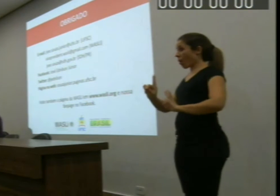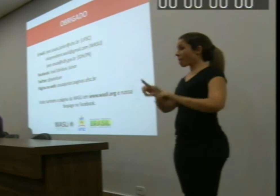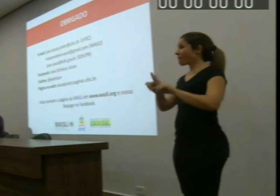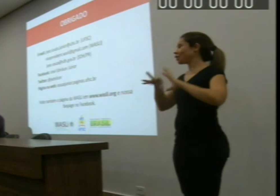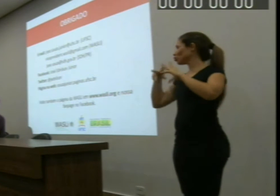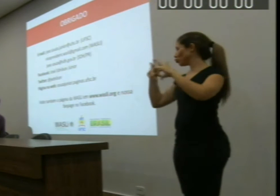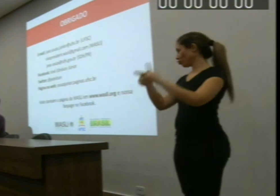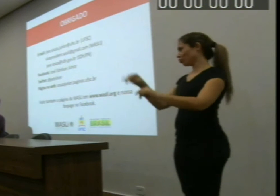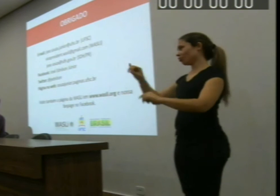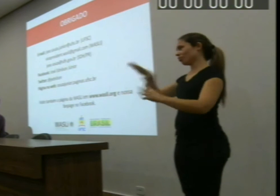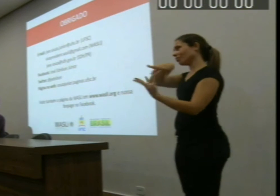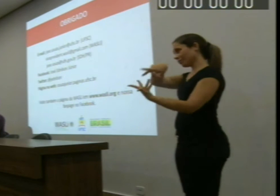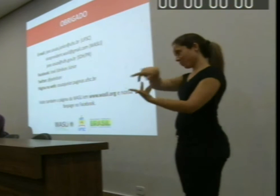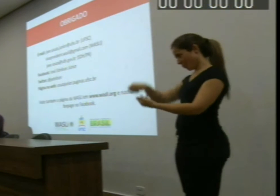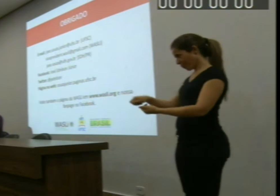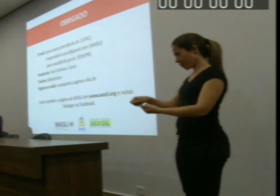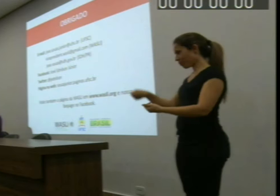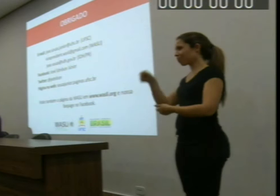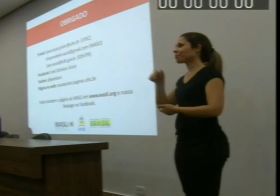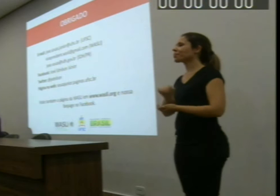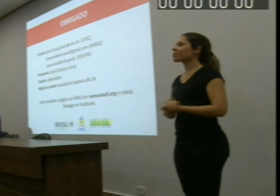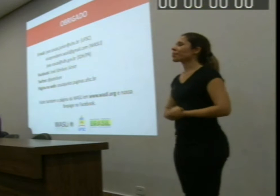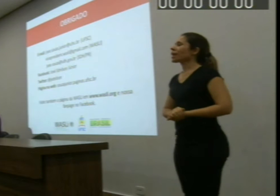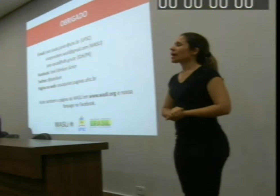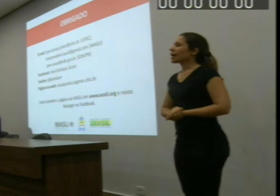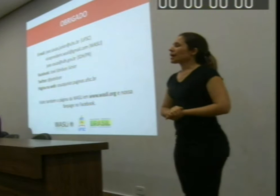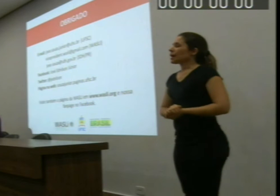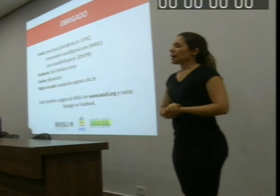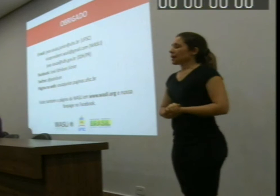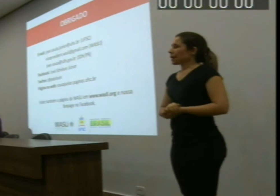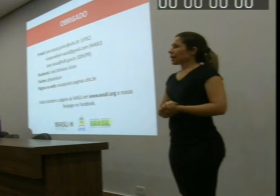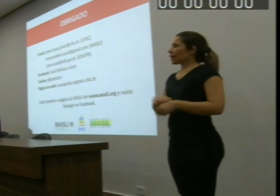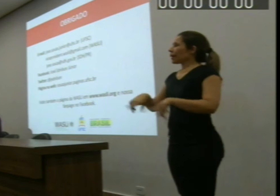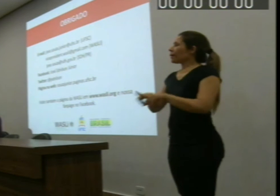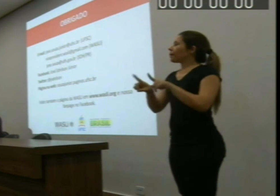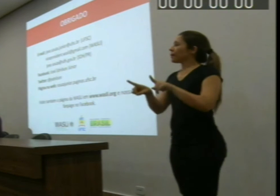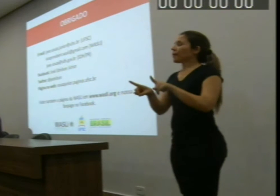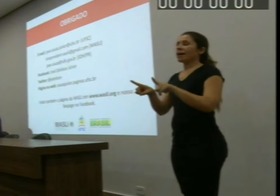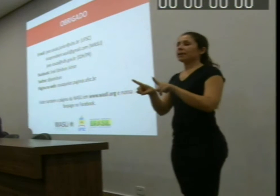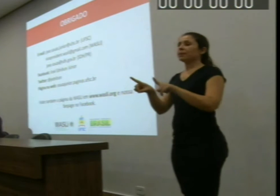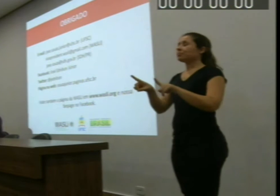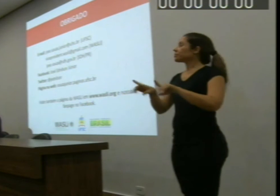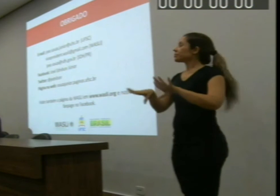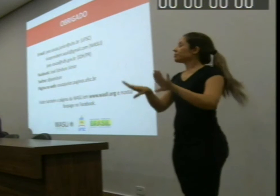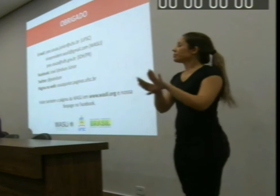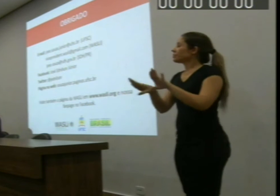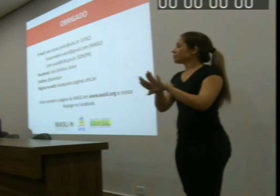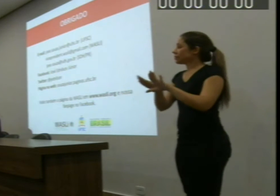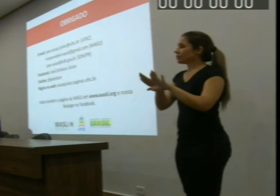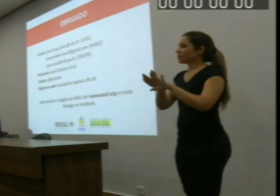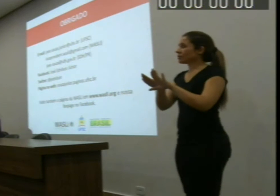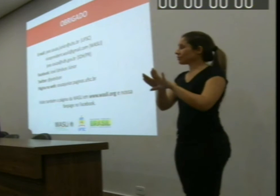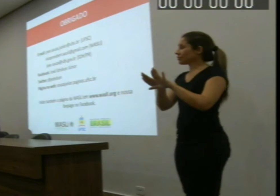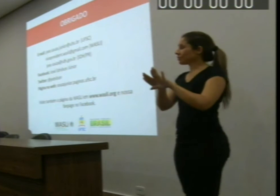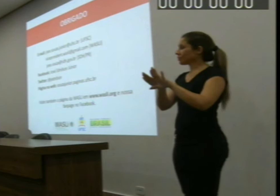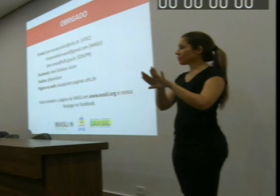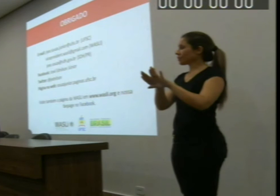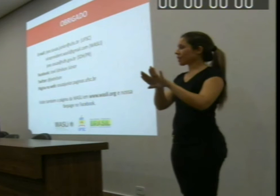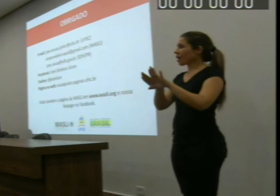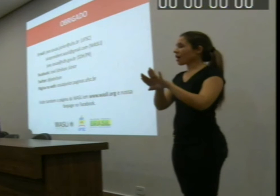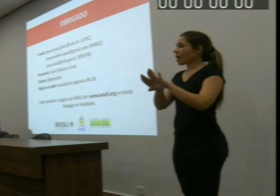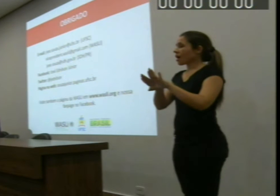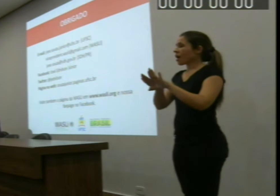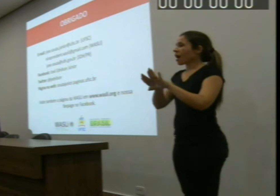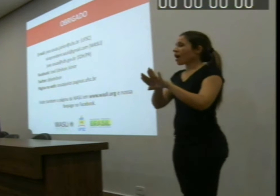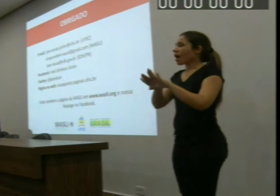muito aberto para como eu te falei para o uso dessas outros mecanismos de expressividade não